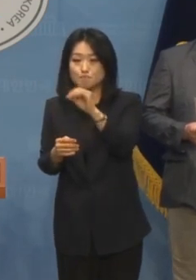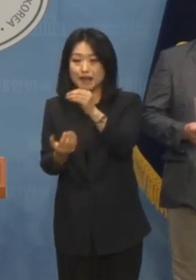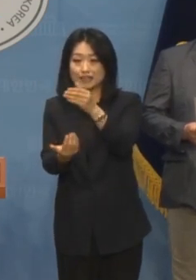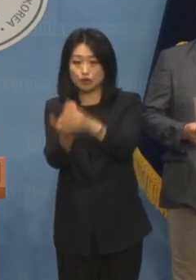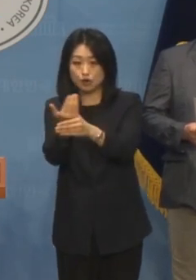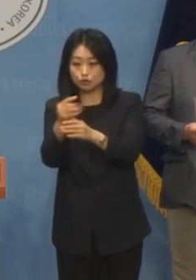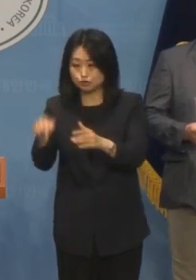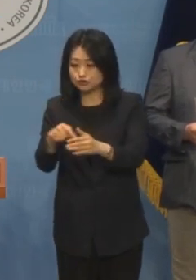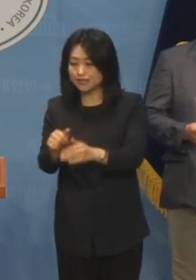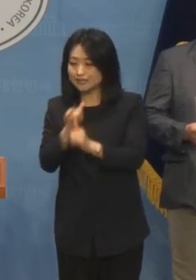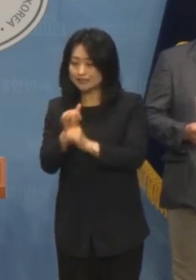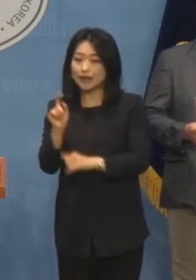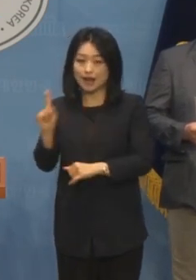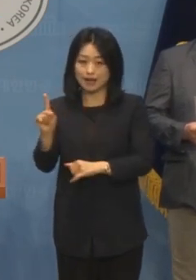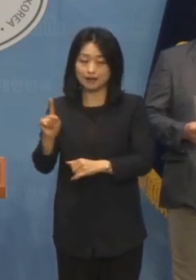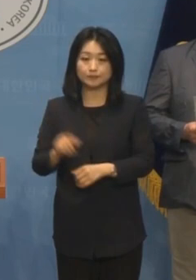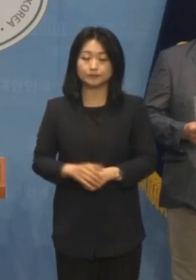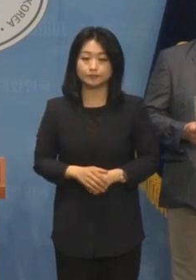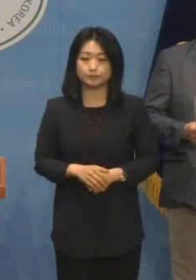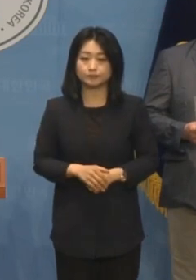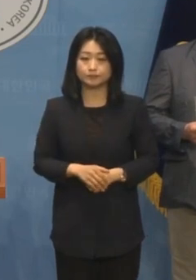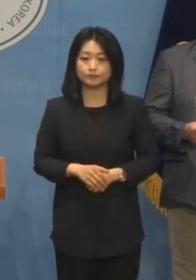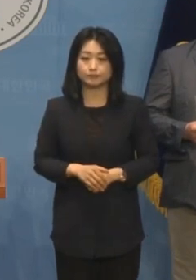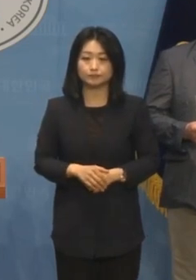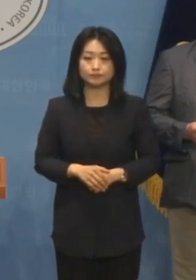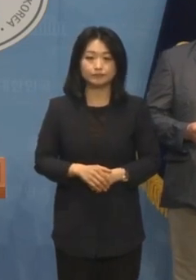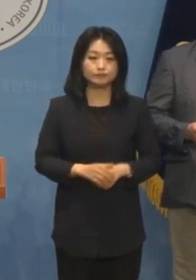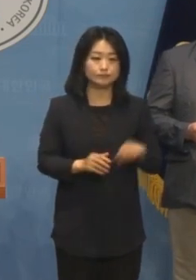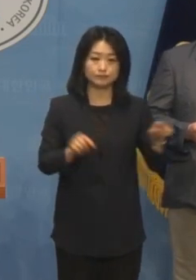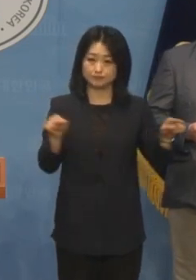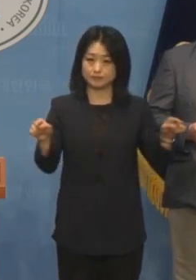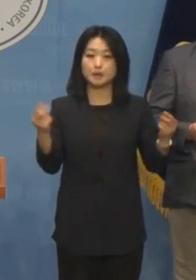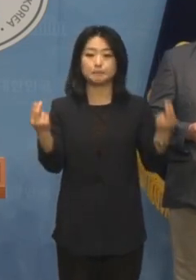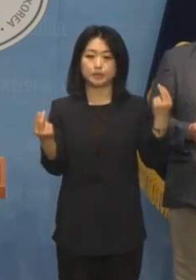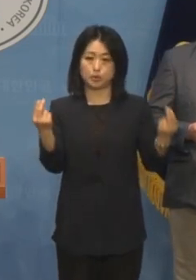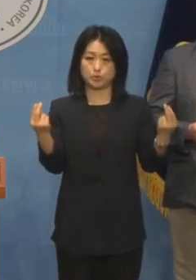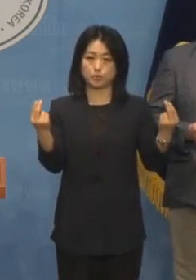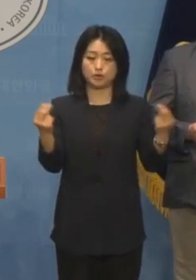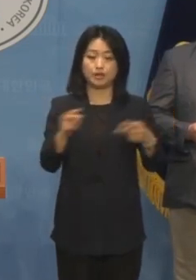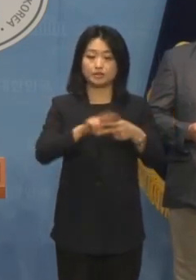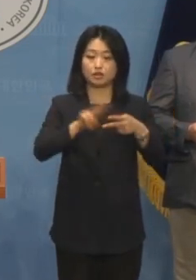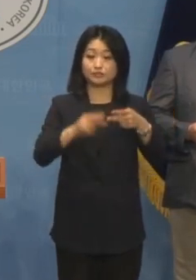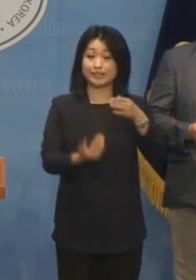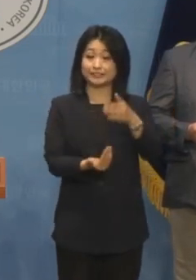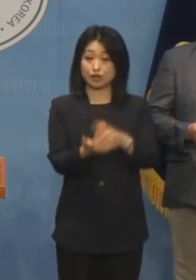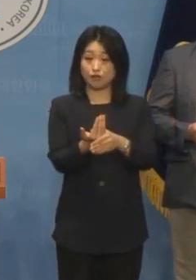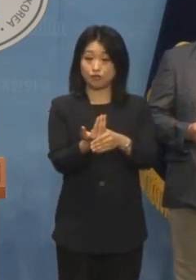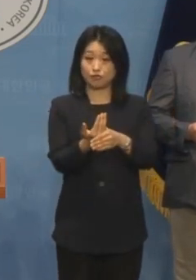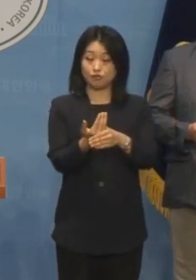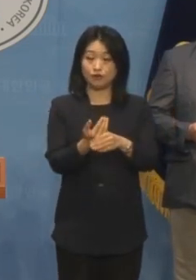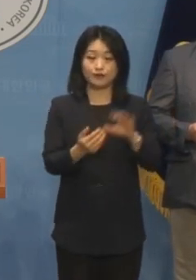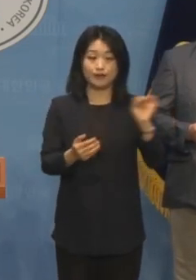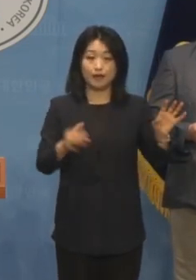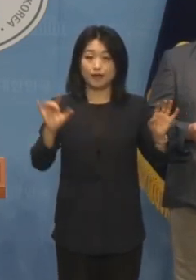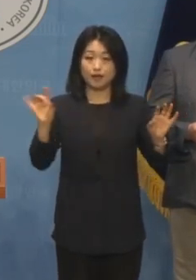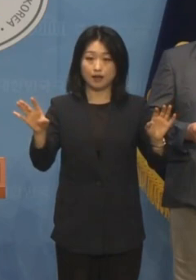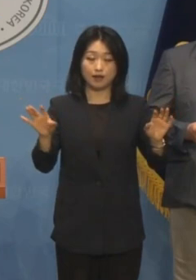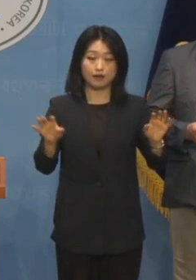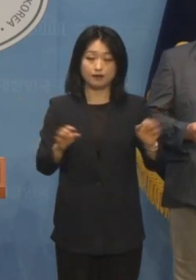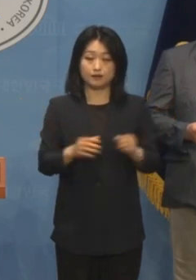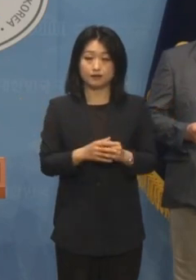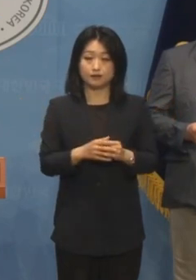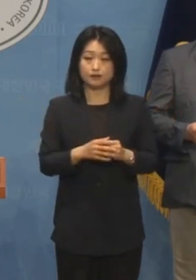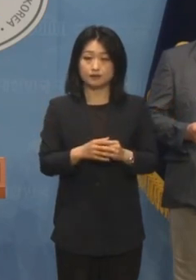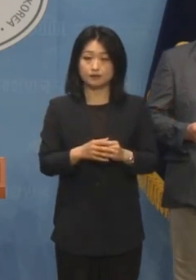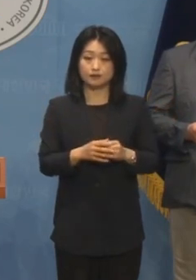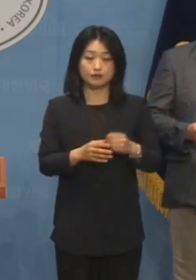한 건의 자살이 일어났습니다. 여기에서 검찰과 경찰이 다룬 형사사건은 각각